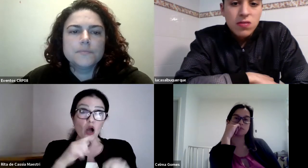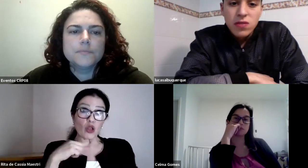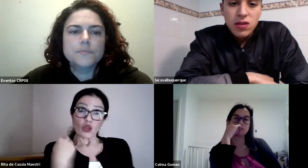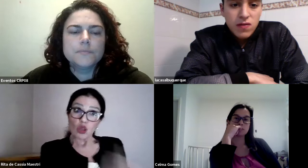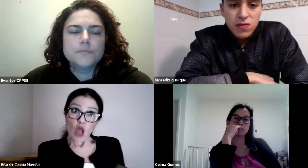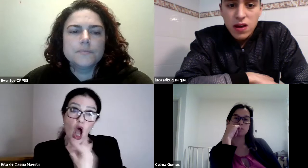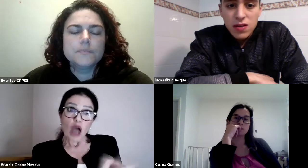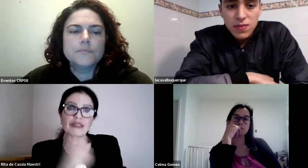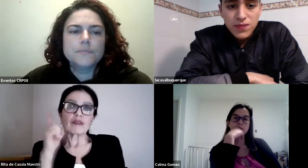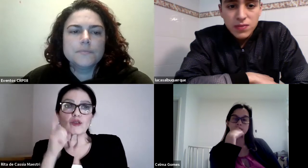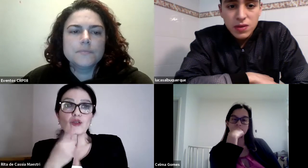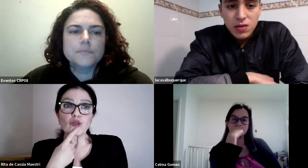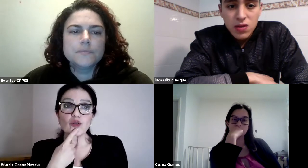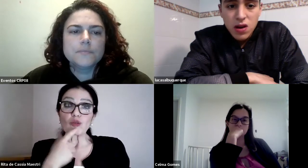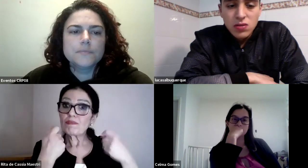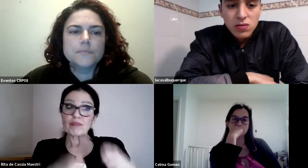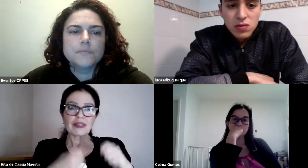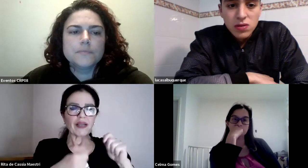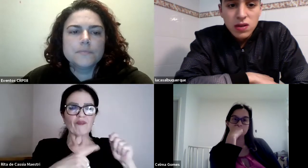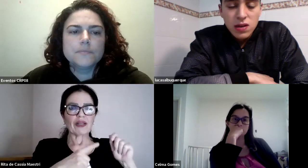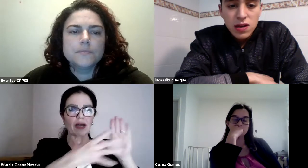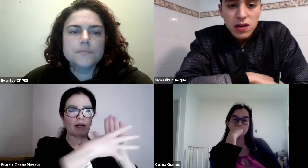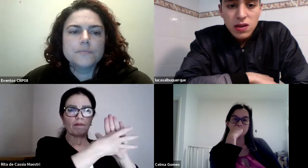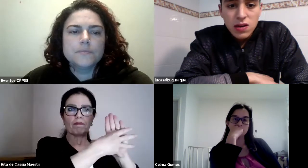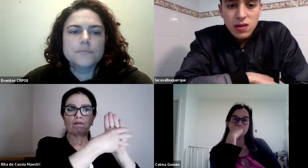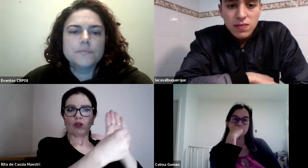todos tinham muita dificuldade. Nós, surdos,